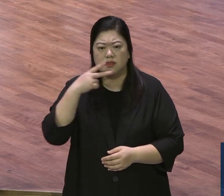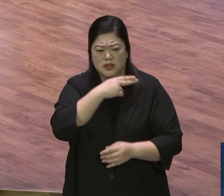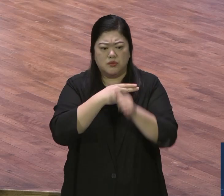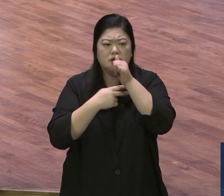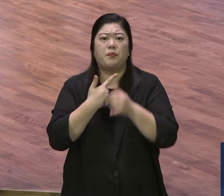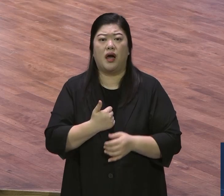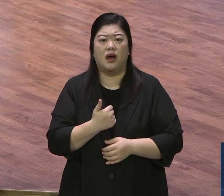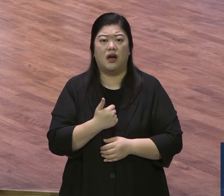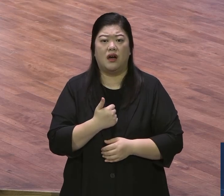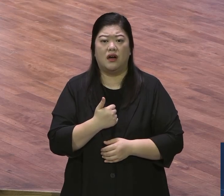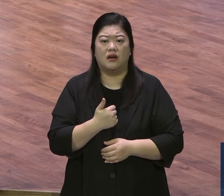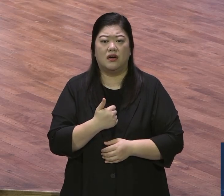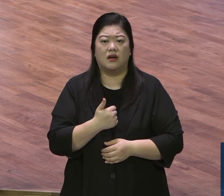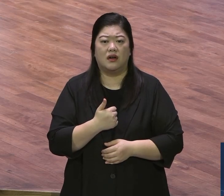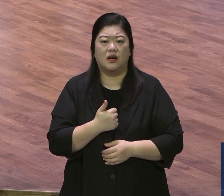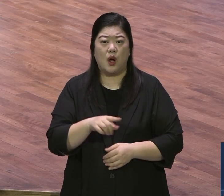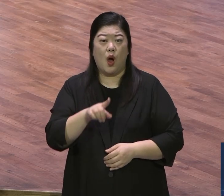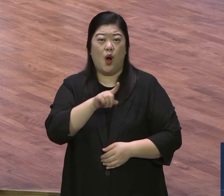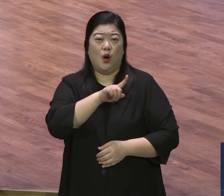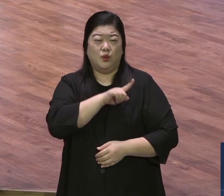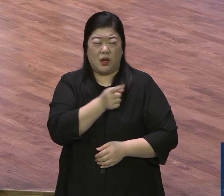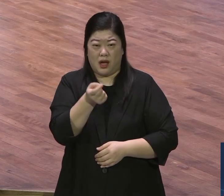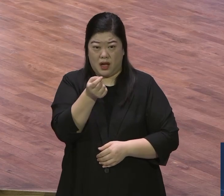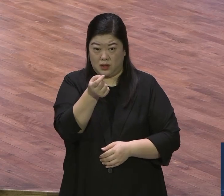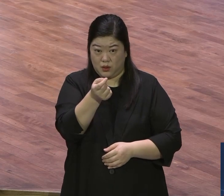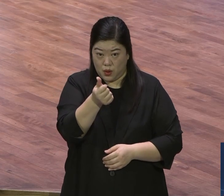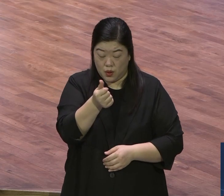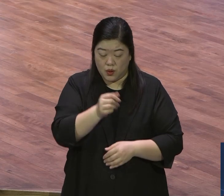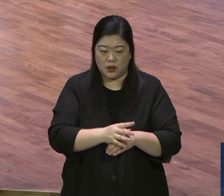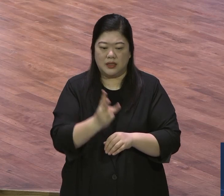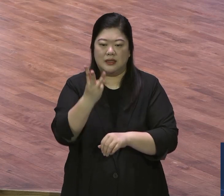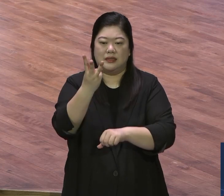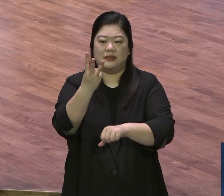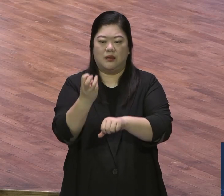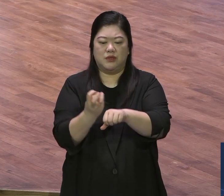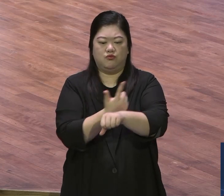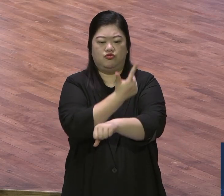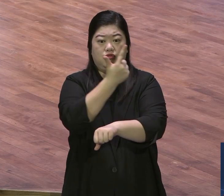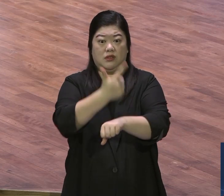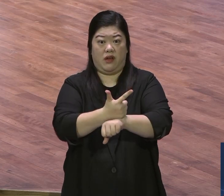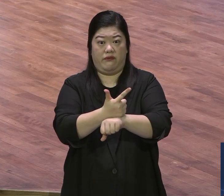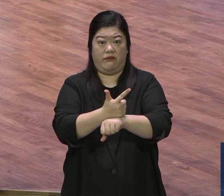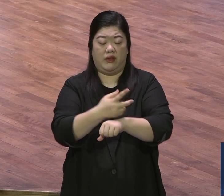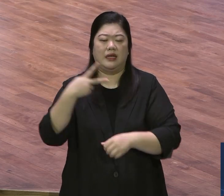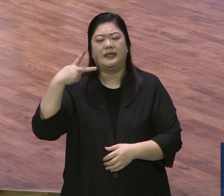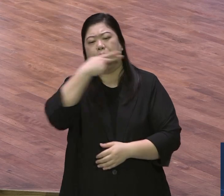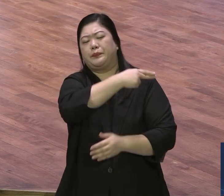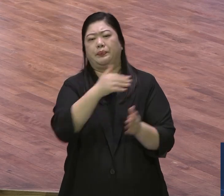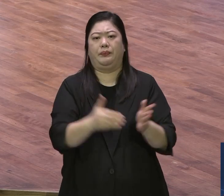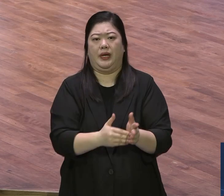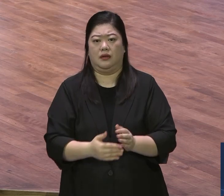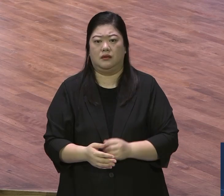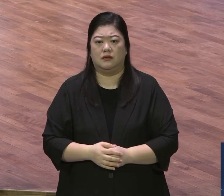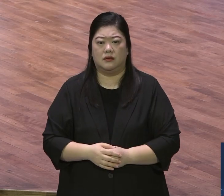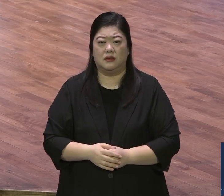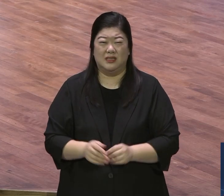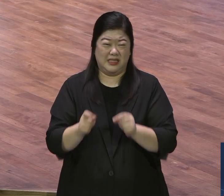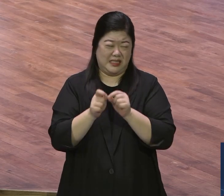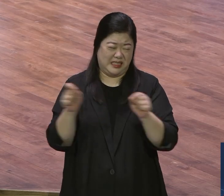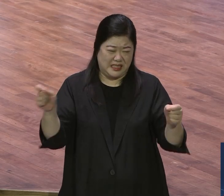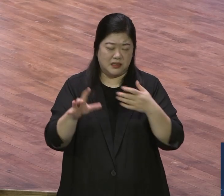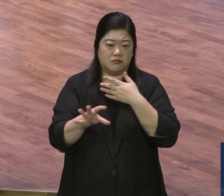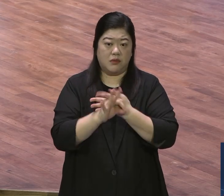최하로 3일입니다. 검식하면 3일이거든요. 좀 길면 일주일 보통 할 때는 5일